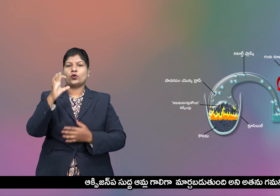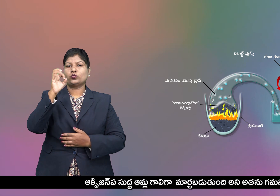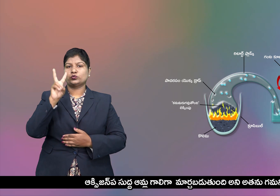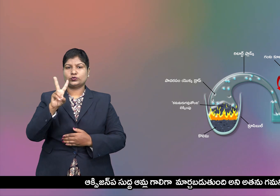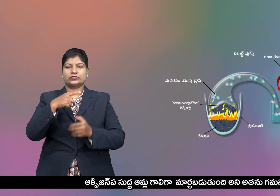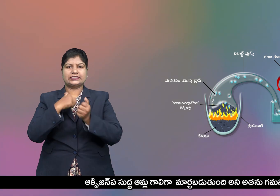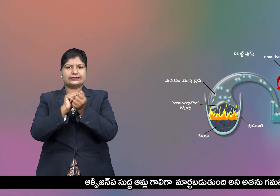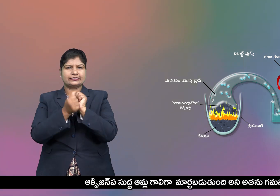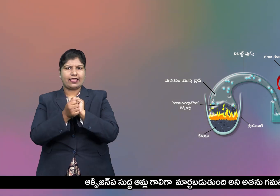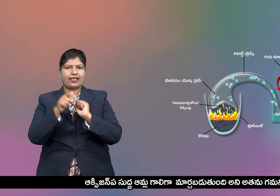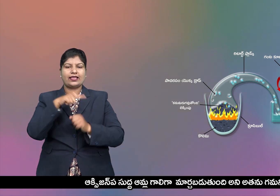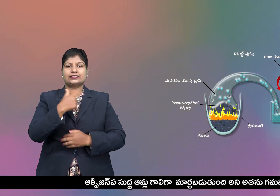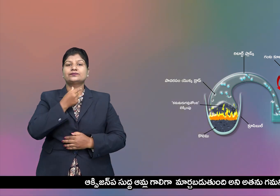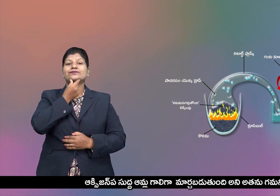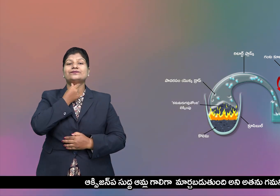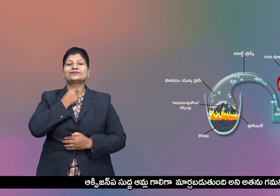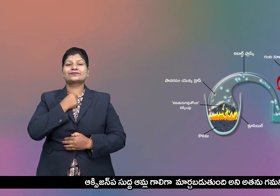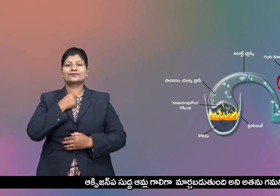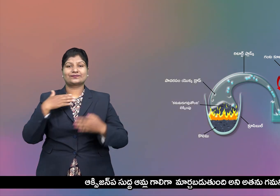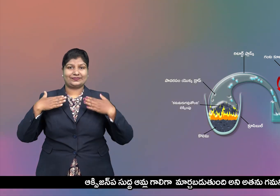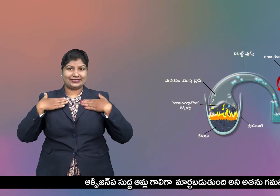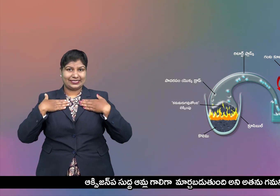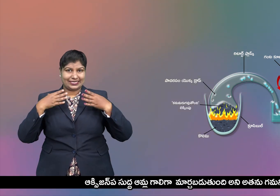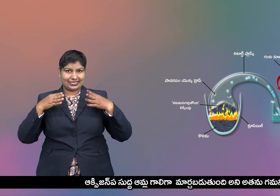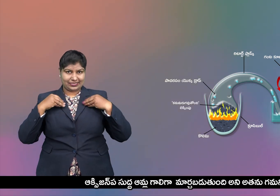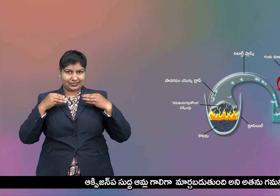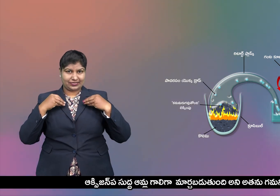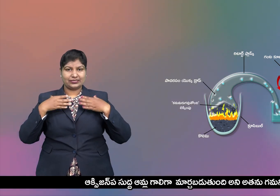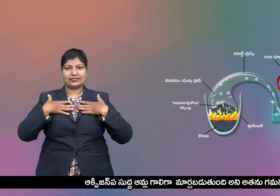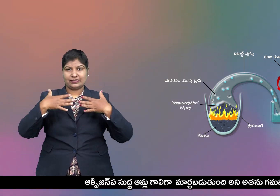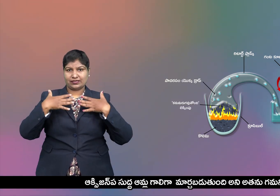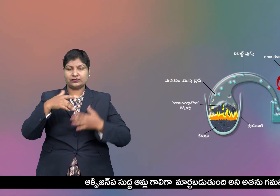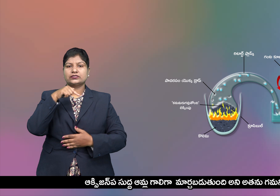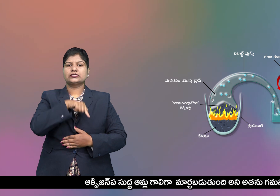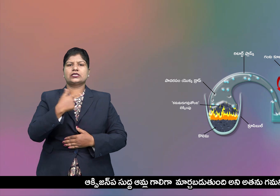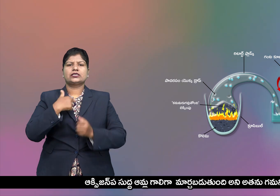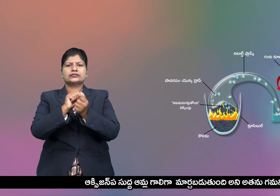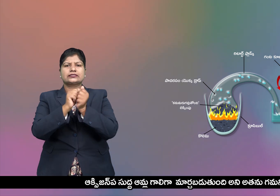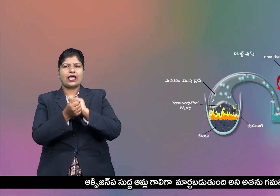ఆక్సిజన్ శుద్ధ ఆమ్ల గాలిగా మార్చబడుతుంది అని అతను గమనించాడు.